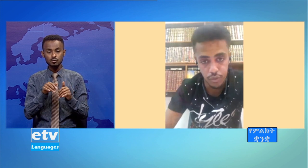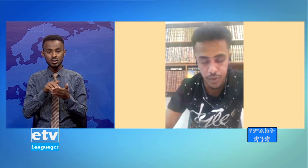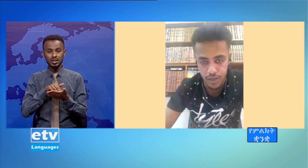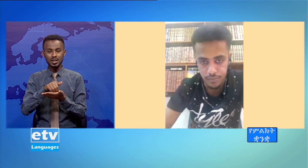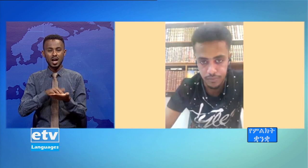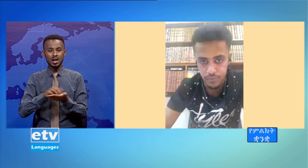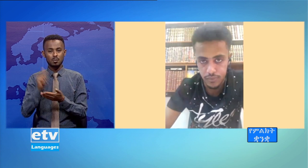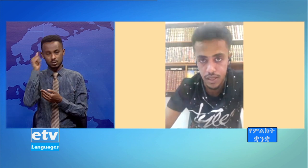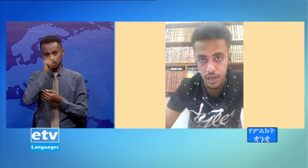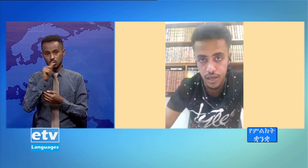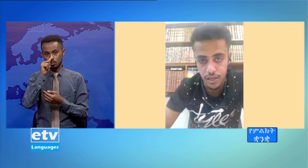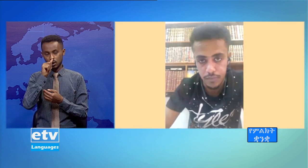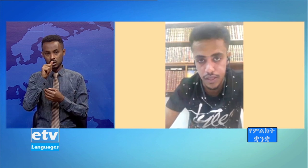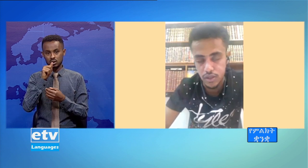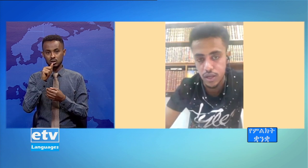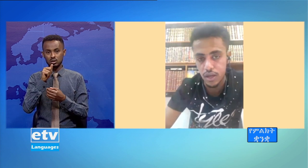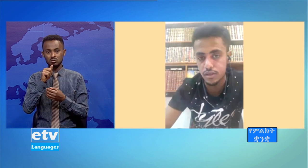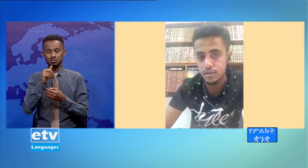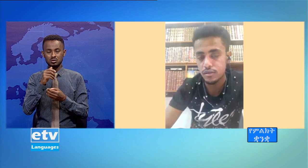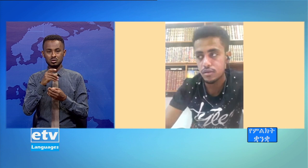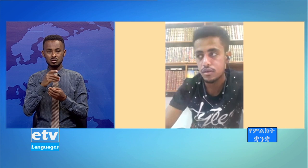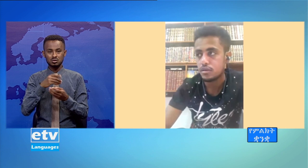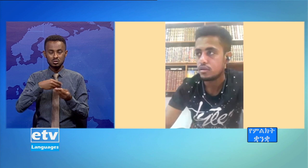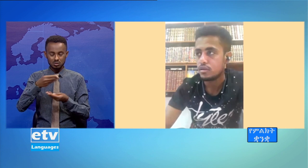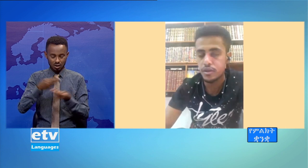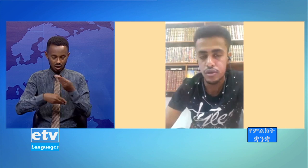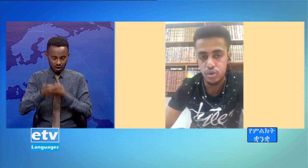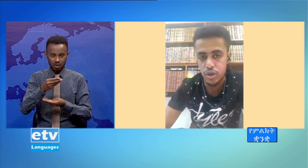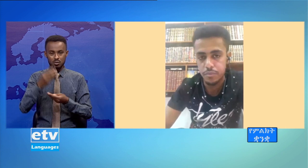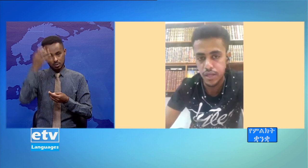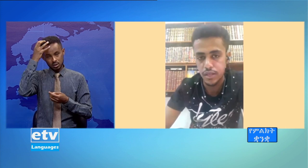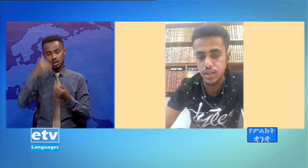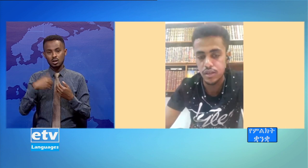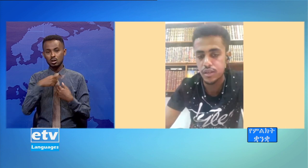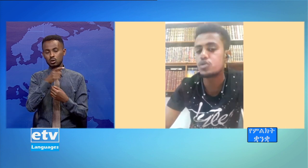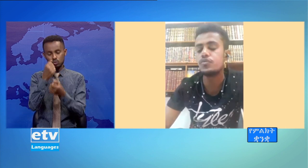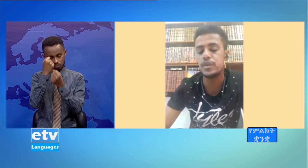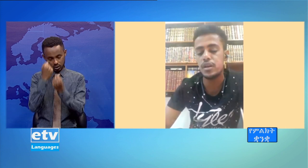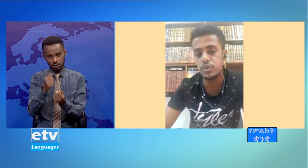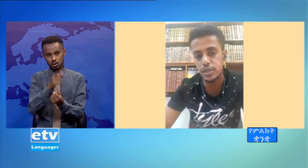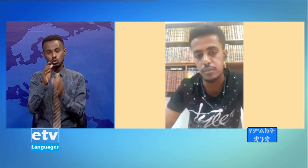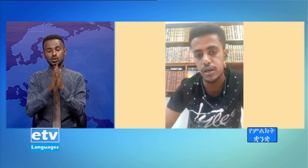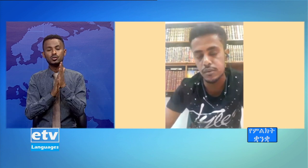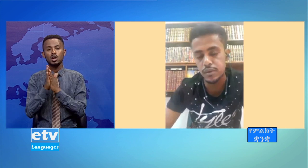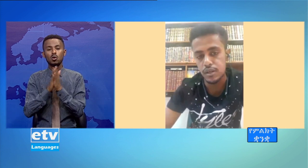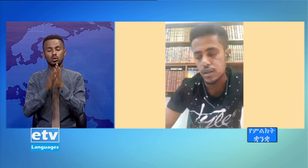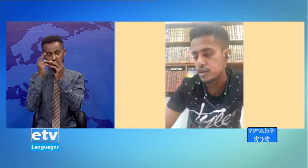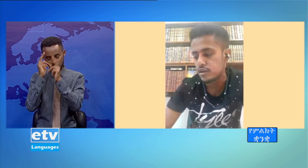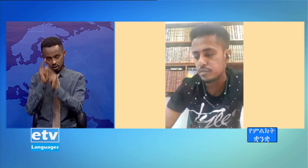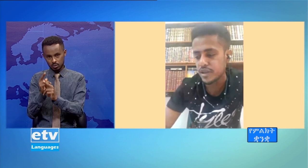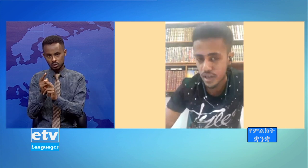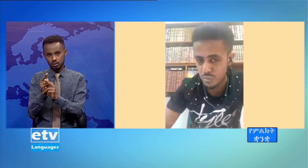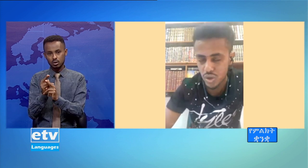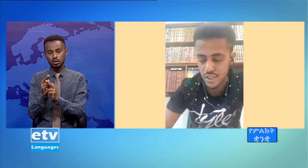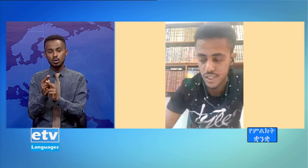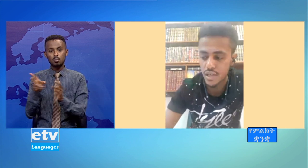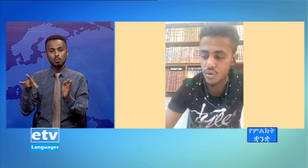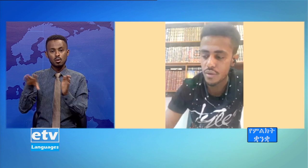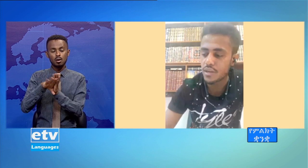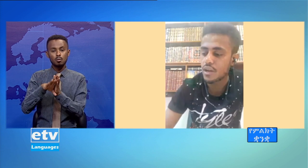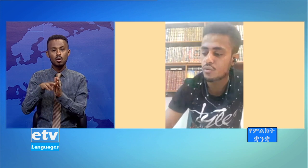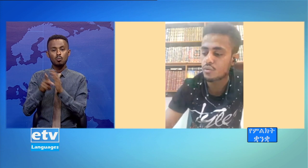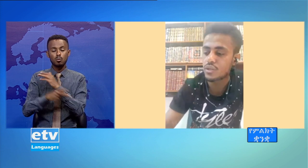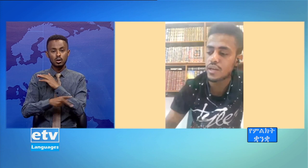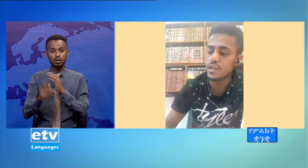የተዳከመች ኢትዮጵያን ተላላኪ መንግስት ያላትን ለነሱ የሚገዛን የነሱን ፍላጎት የሚያከብር በናይል ፖለቲካ ላይ